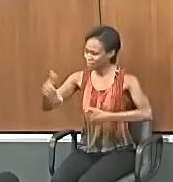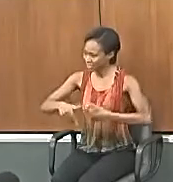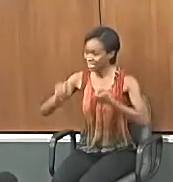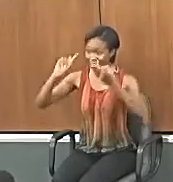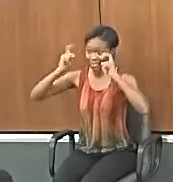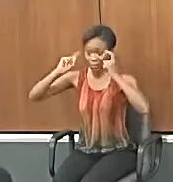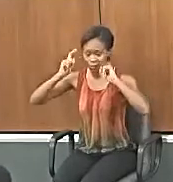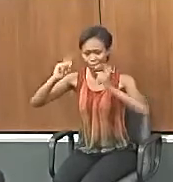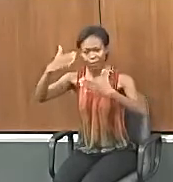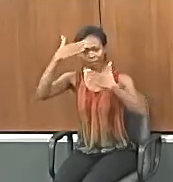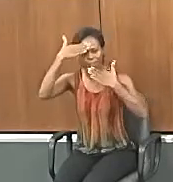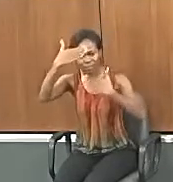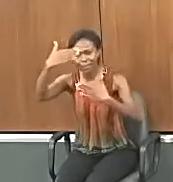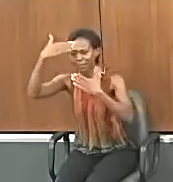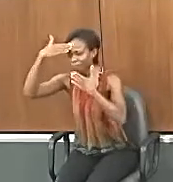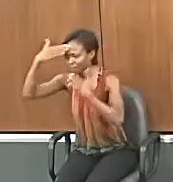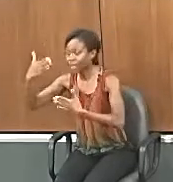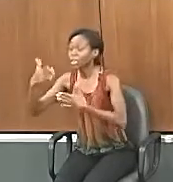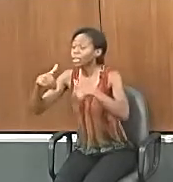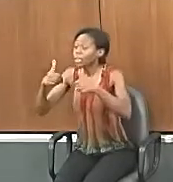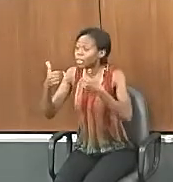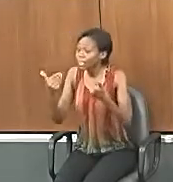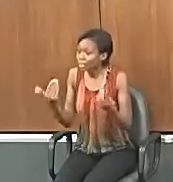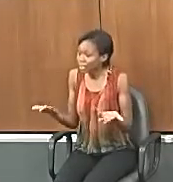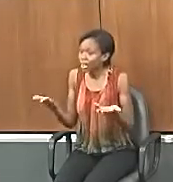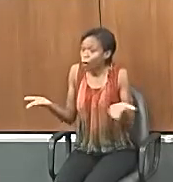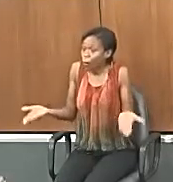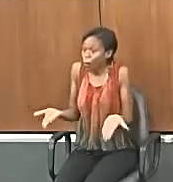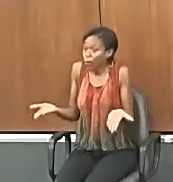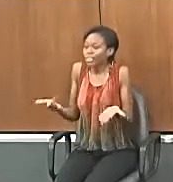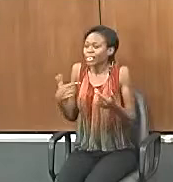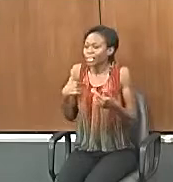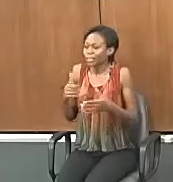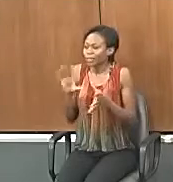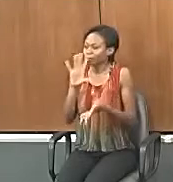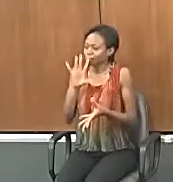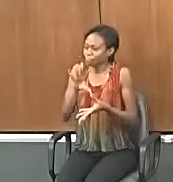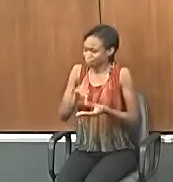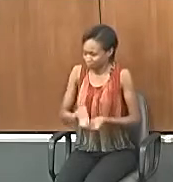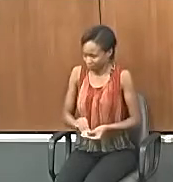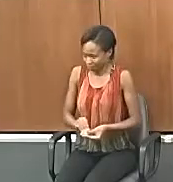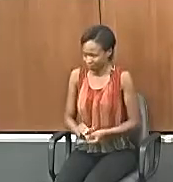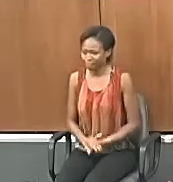audiência ea vocês eu quero deixar aqui as minhas palmas